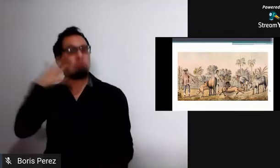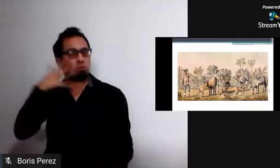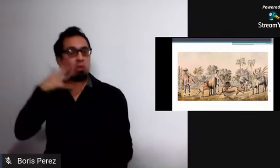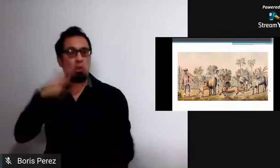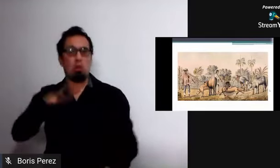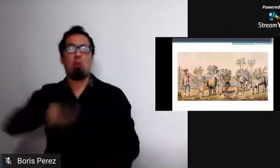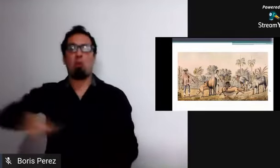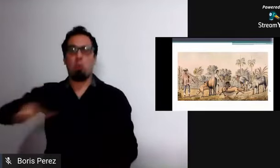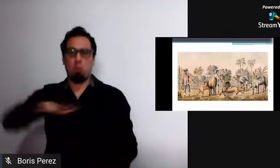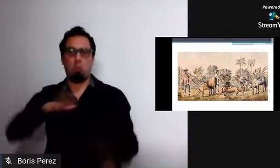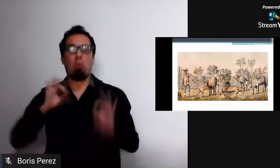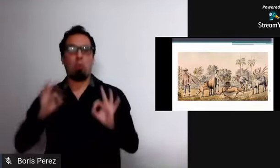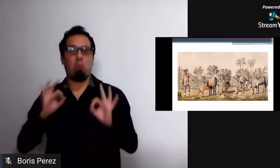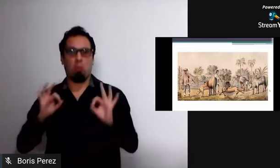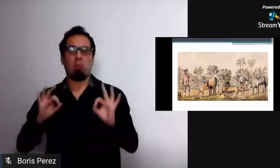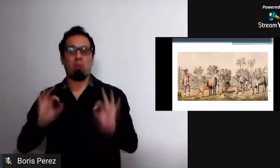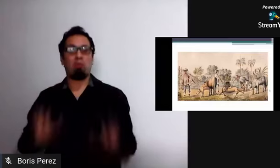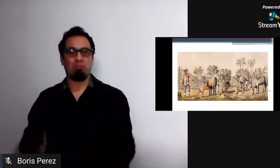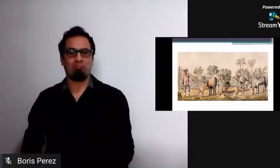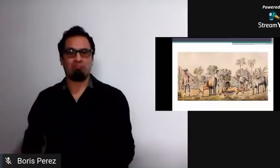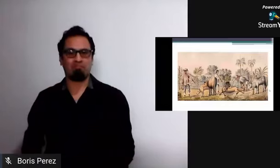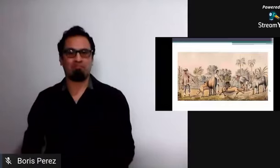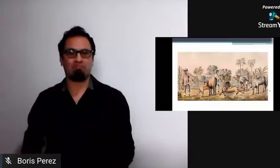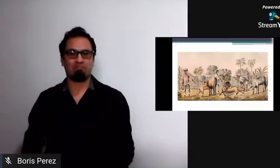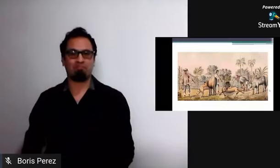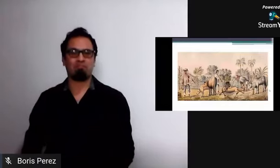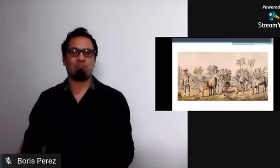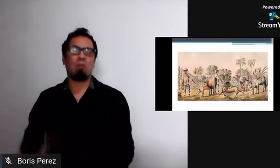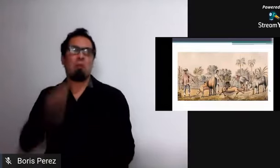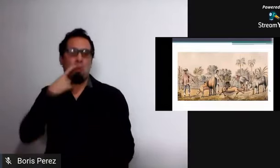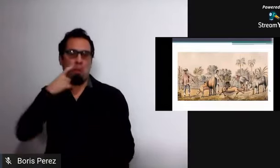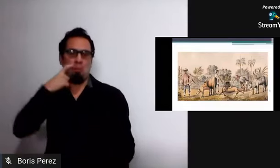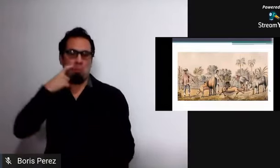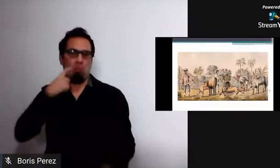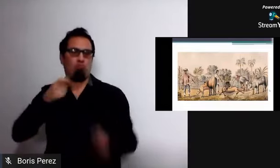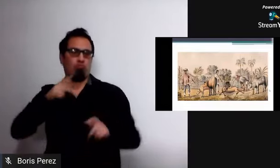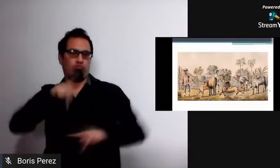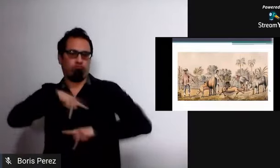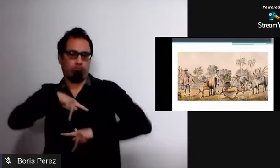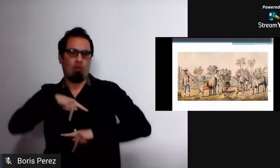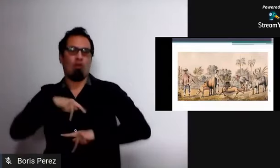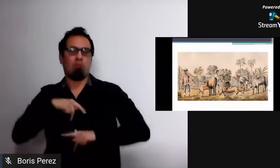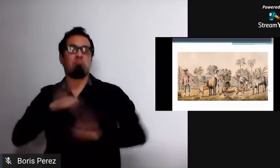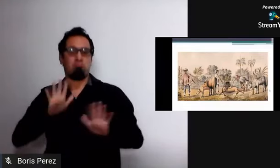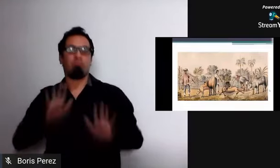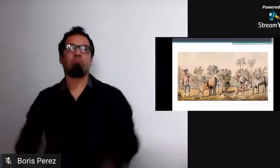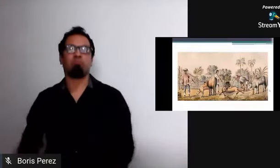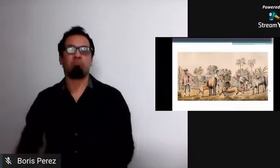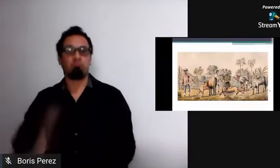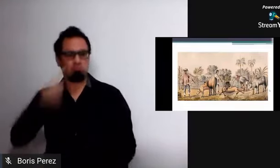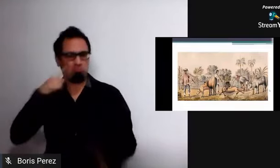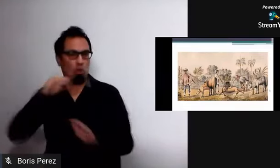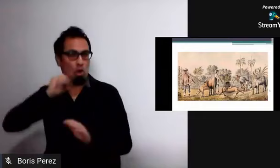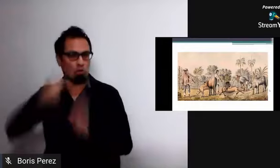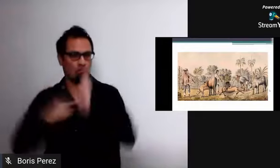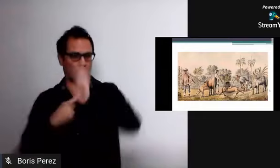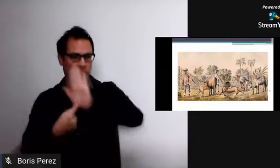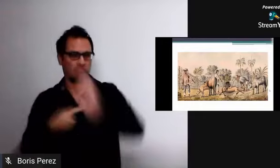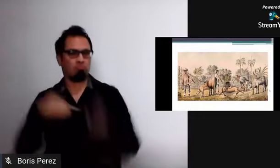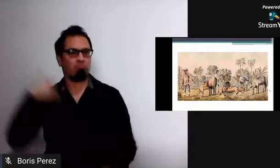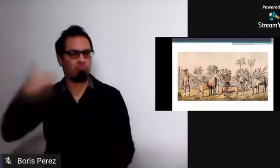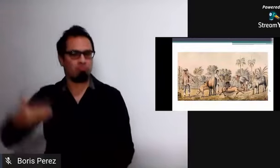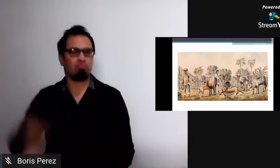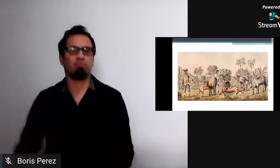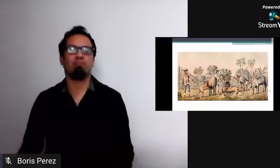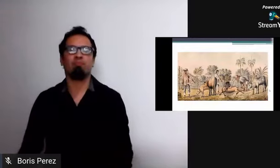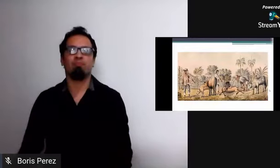dimensiones de la hacienda, los trabajadores, y eso da cuenta en la historia de que muy seguramente su